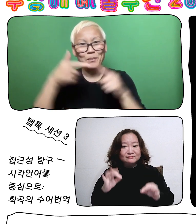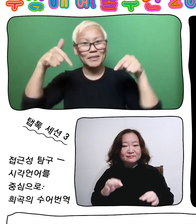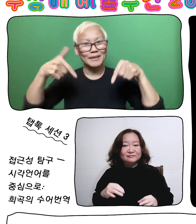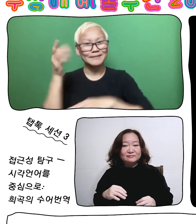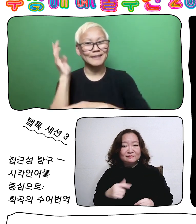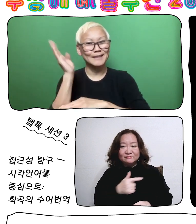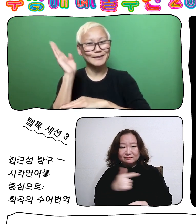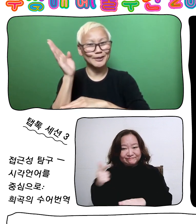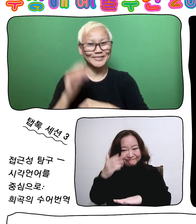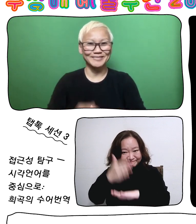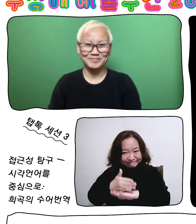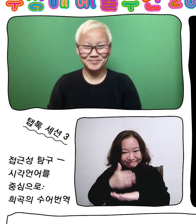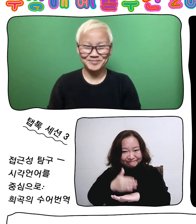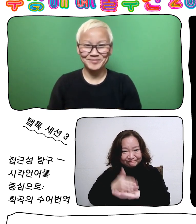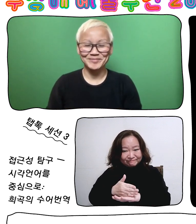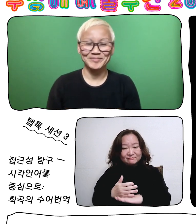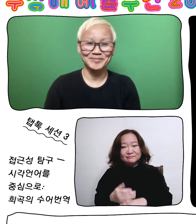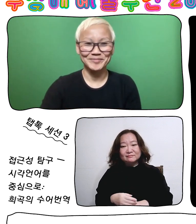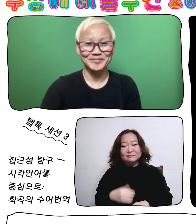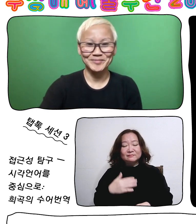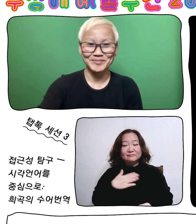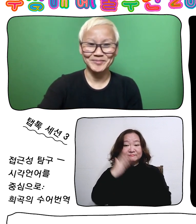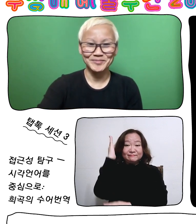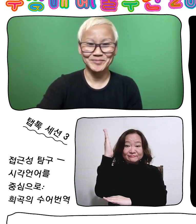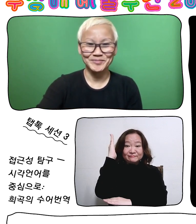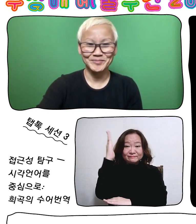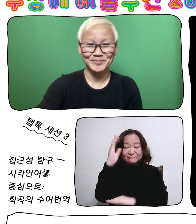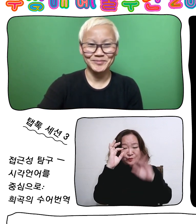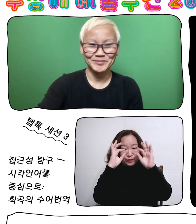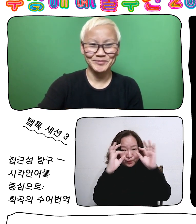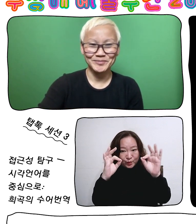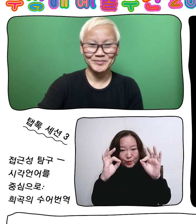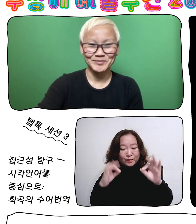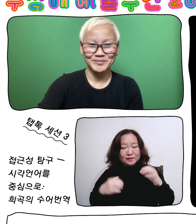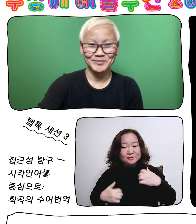강연을 재밌게 들어주셨으면 좋겠습니다.